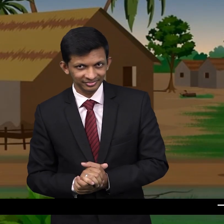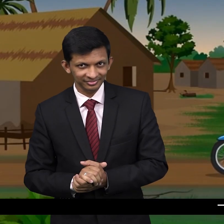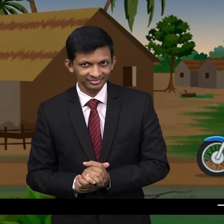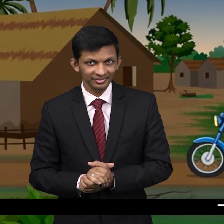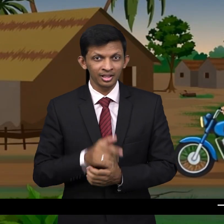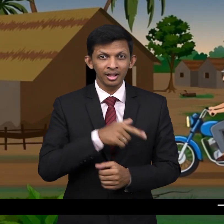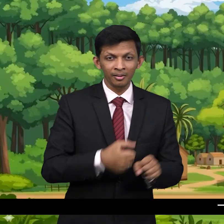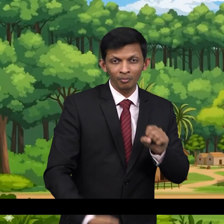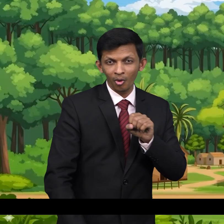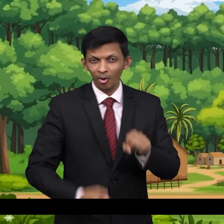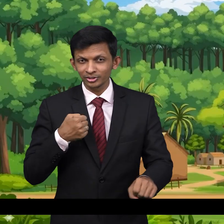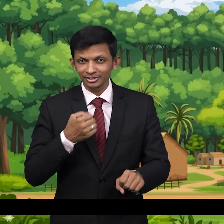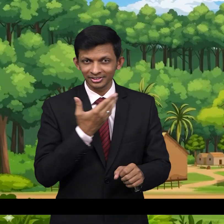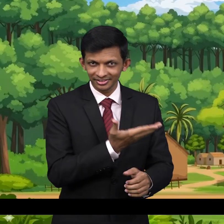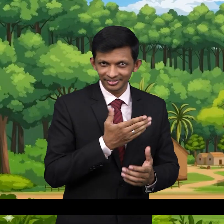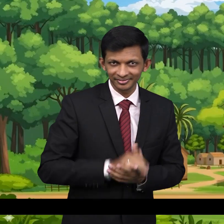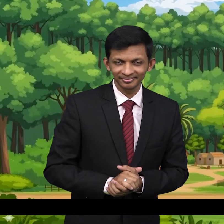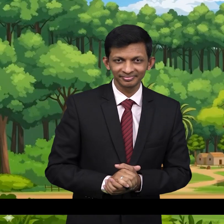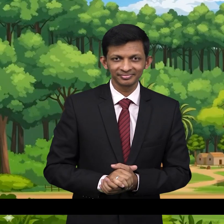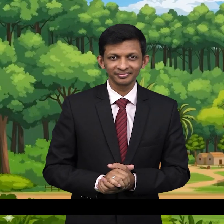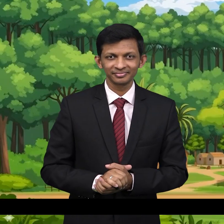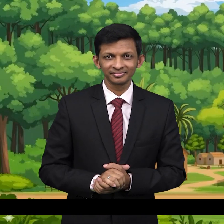मोटारसायकल, ऑटो रिक्षा.